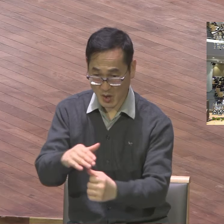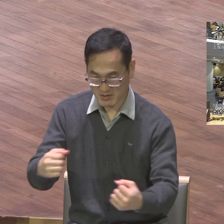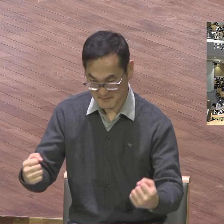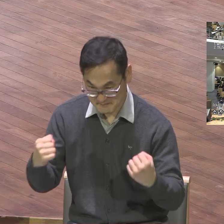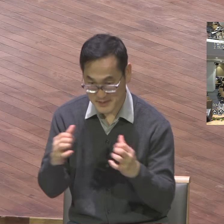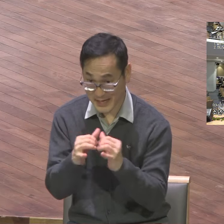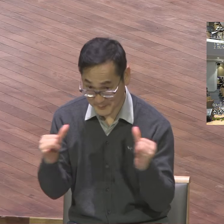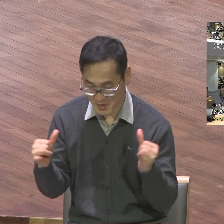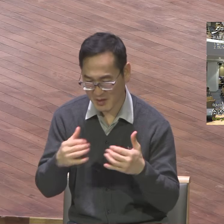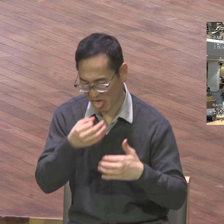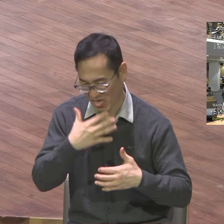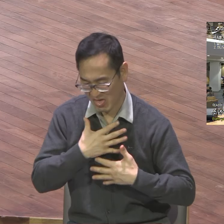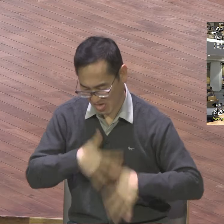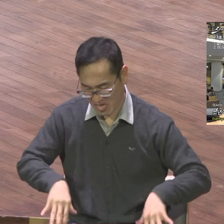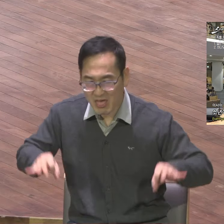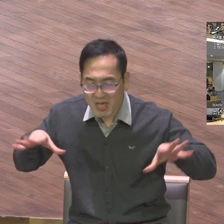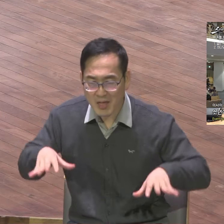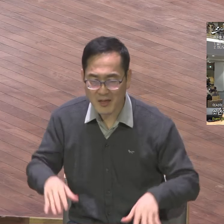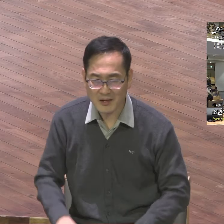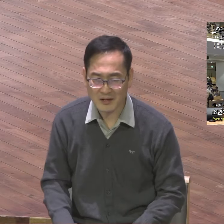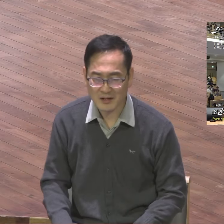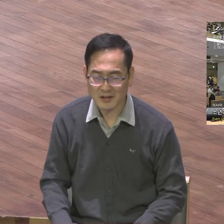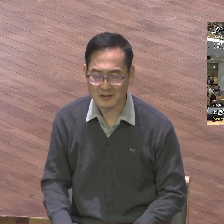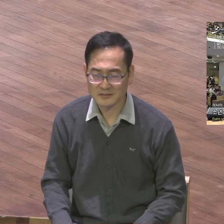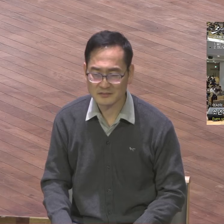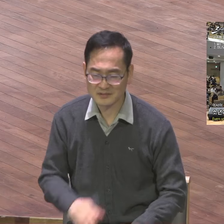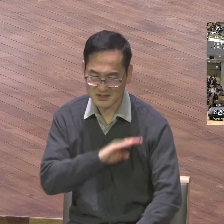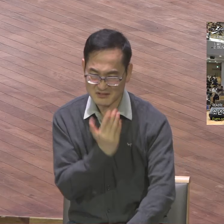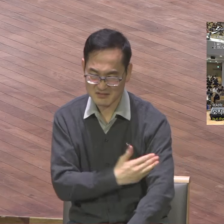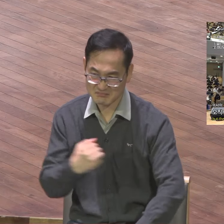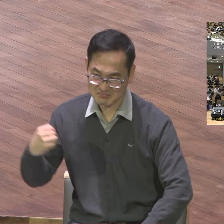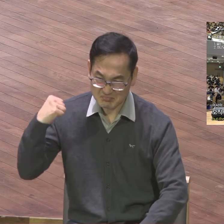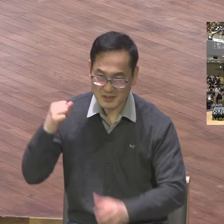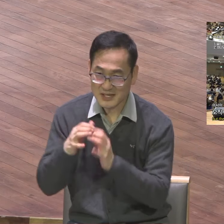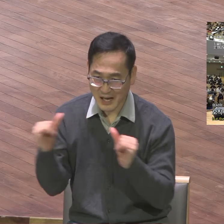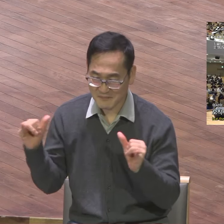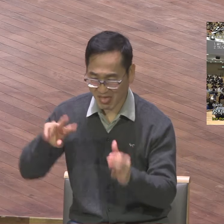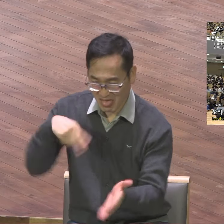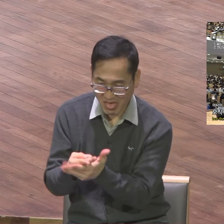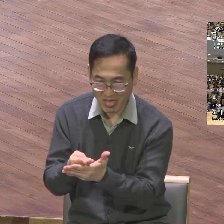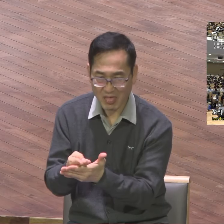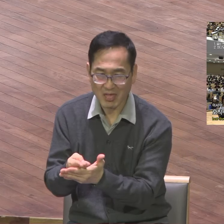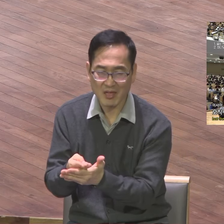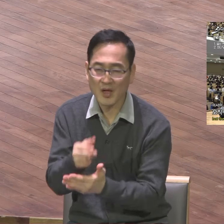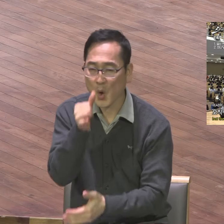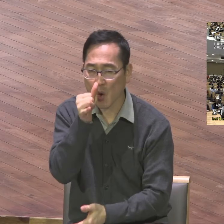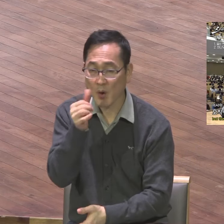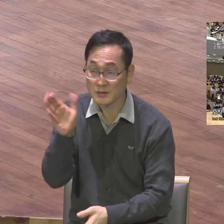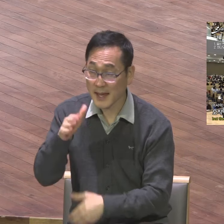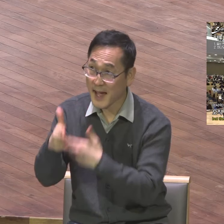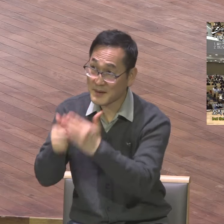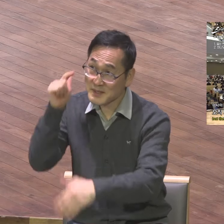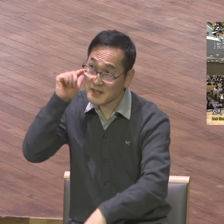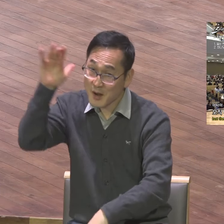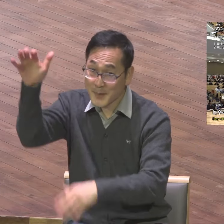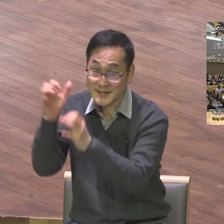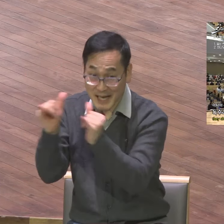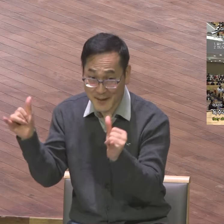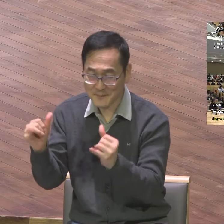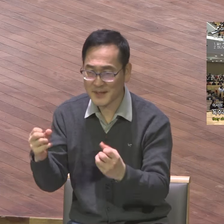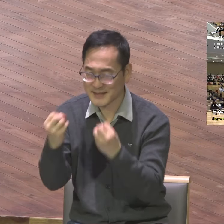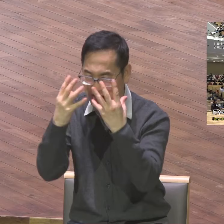소년이라도 피곤하며 곤비하며 장전이라도 넘어지며 쓰러지되 오직 여호와를 앙망하는 자는 쉼을